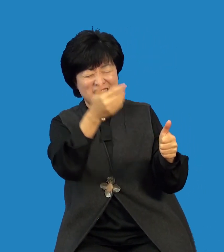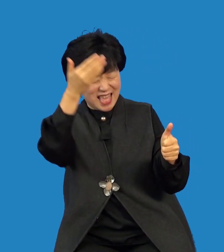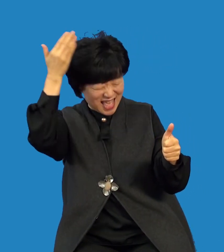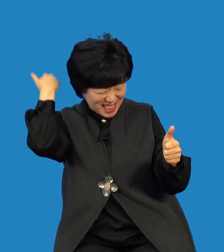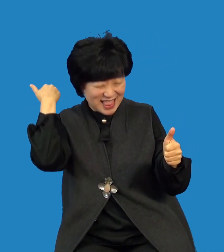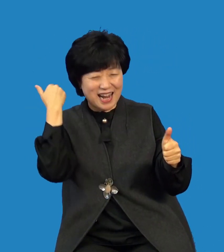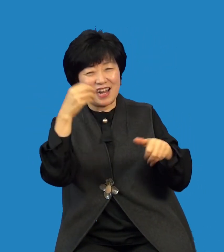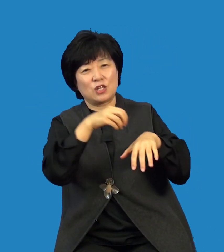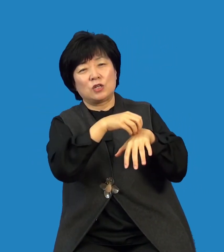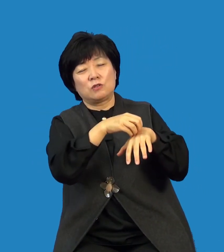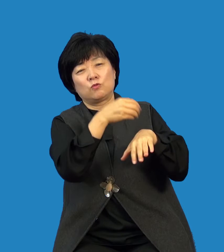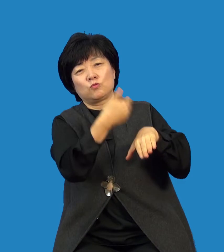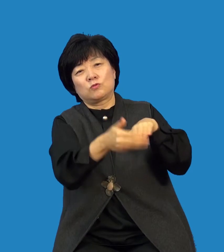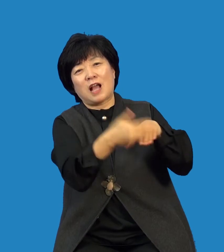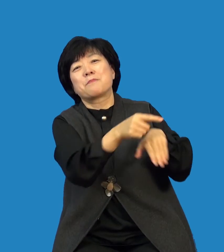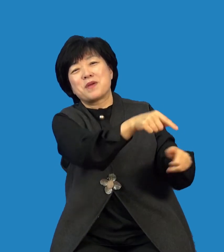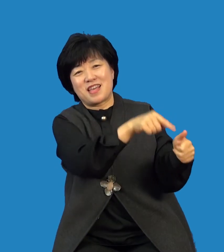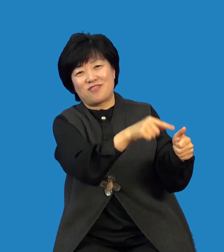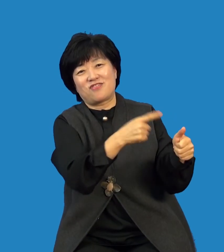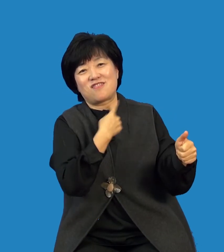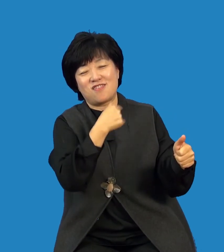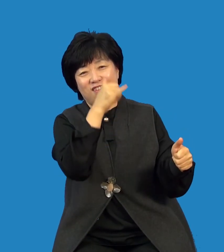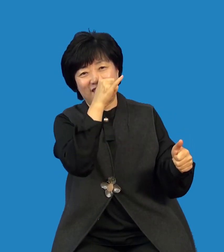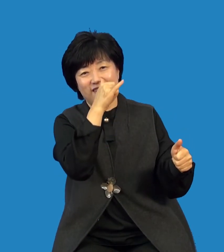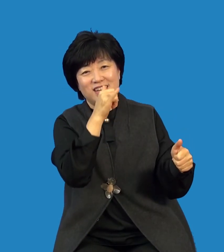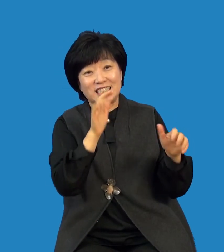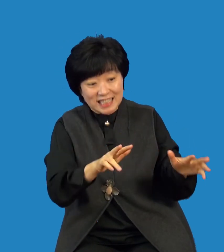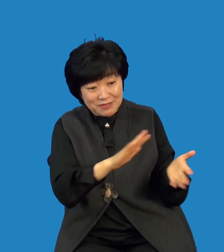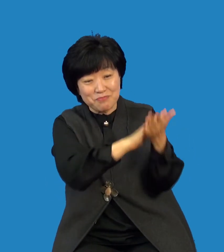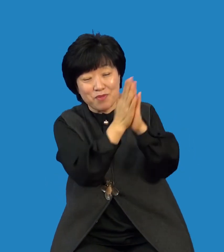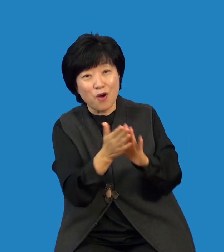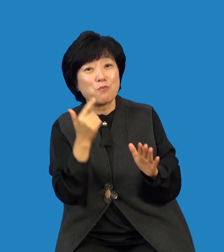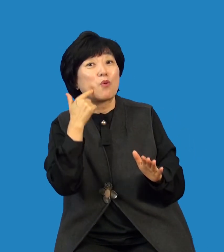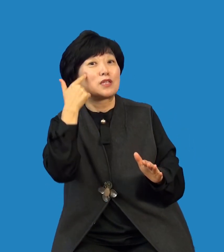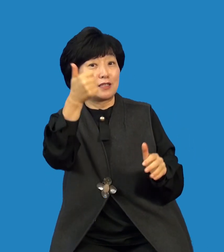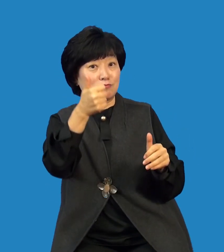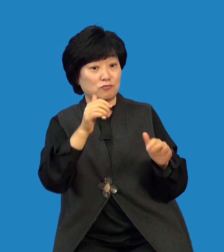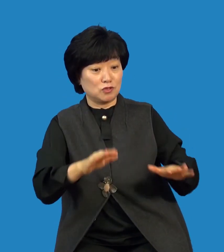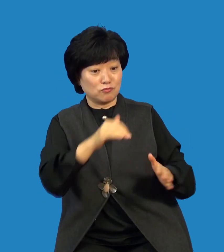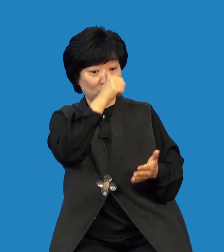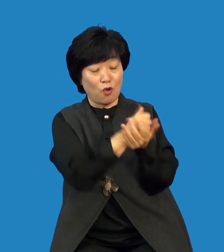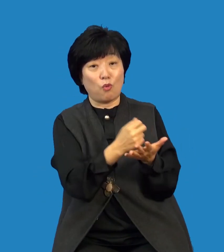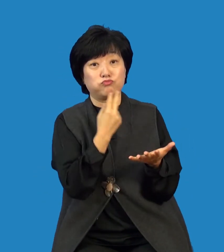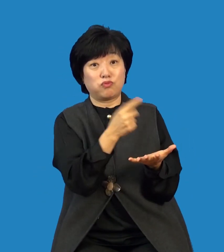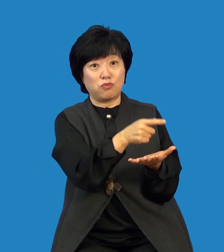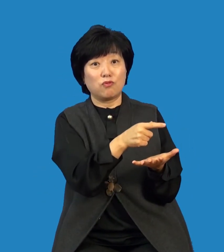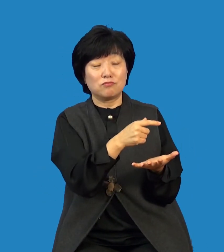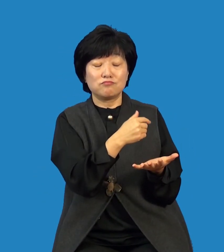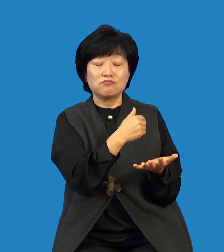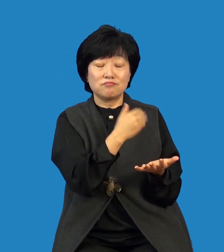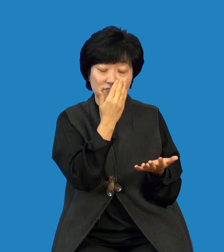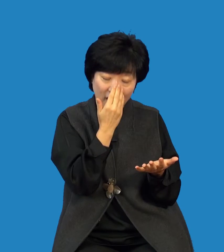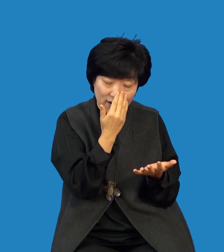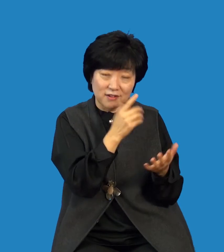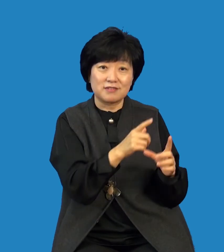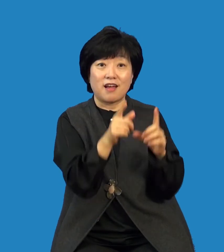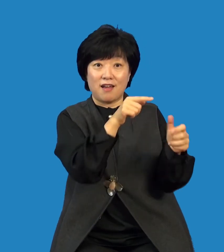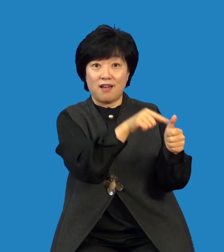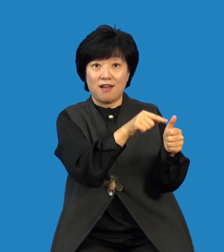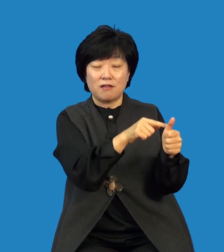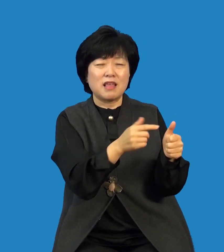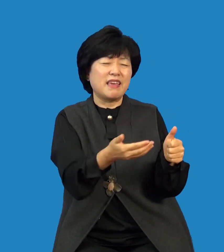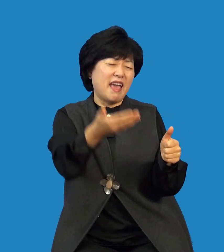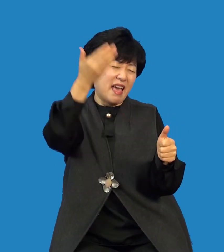우리 폴 목사님 옛날에 조폭이셨잖아요. 그러다 이제 목사님 되셨는데 지금이야 걸릴 거 없지. 지금이야 뭐 세상 누구보다도 착하게 사시는 분인데,